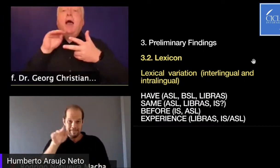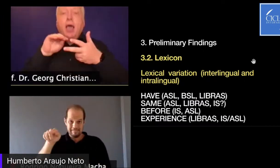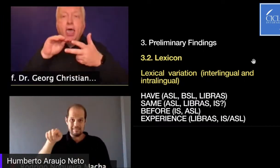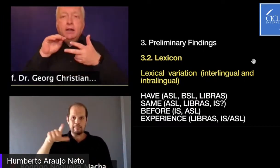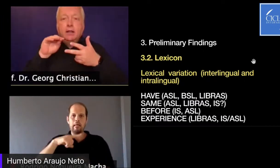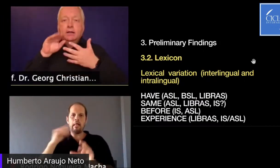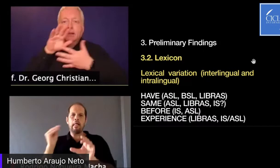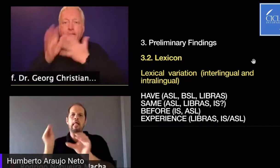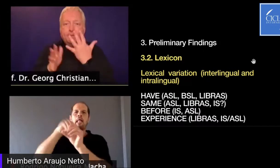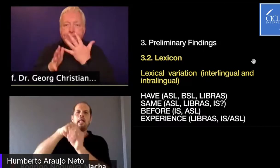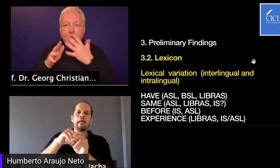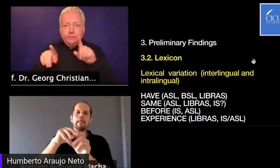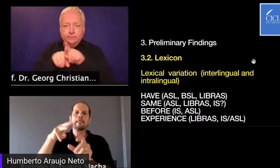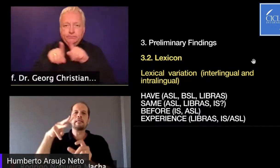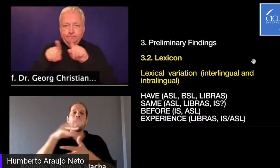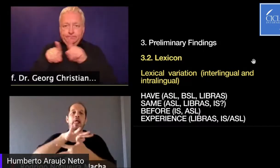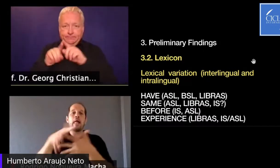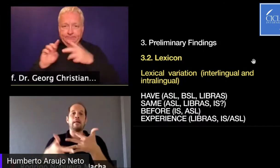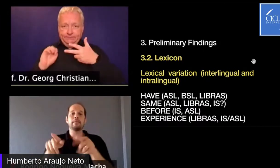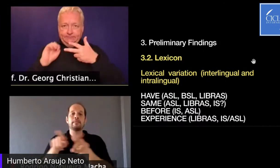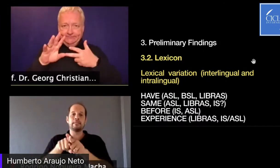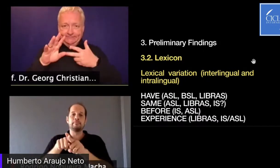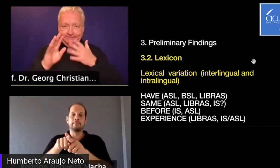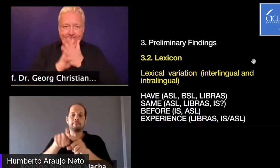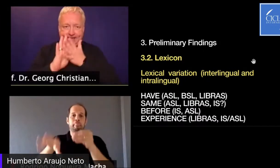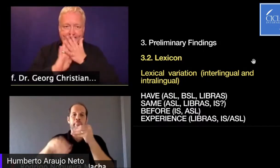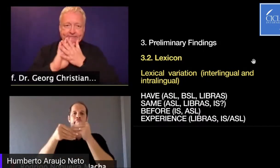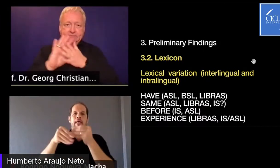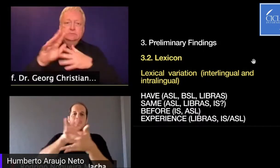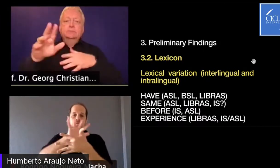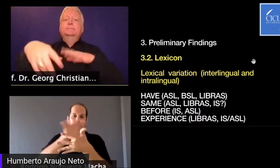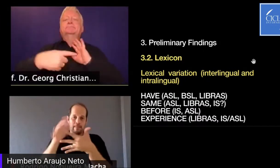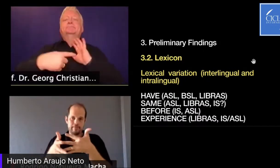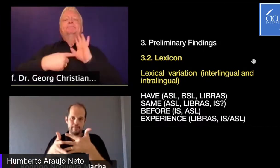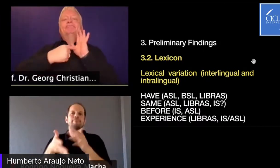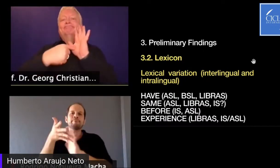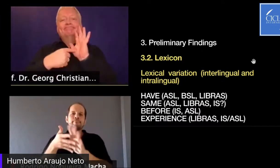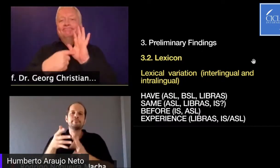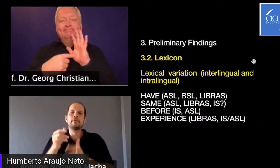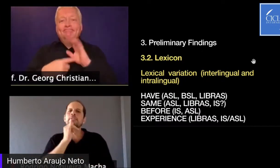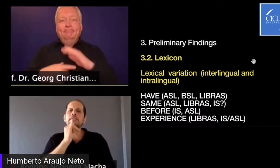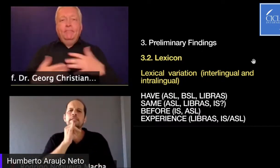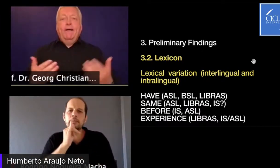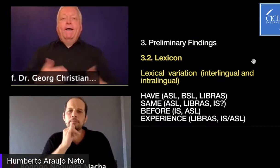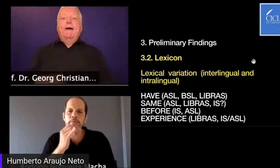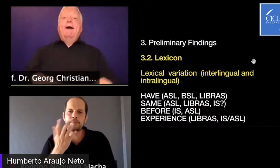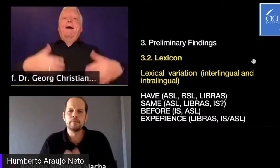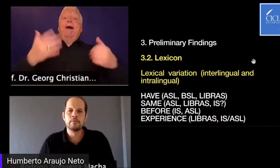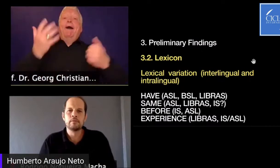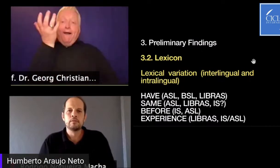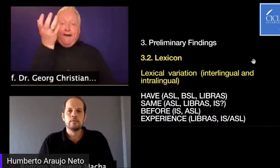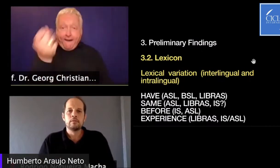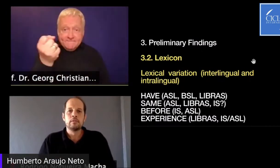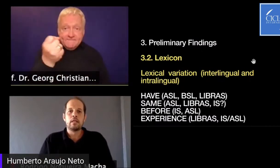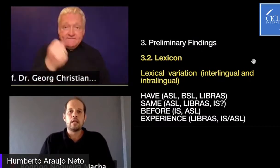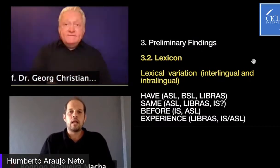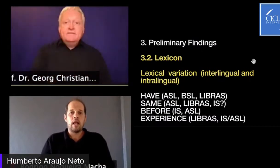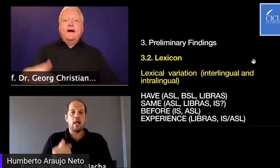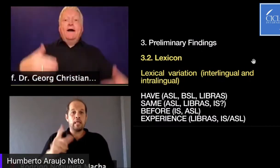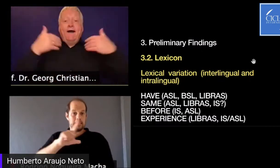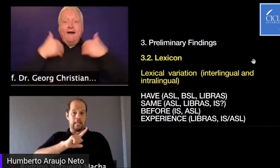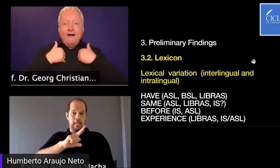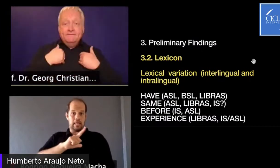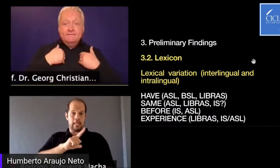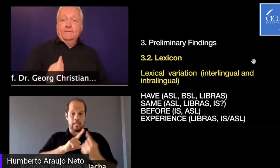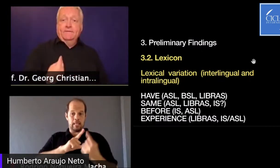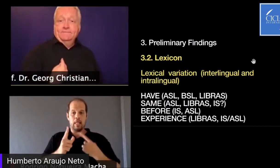situações comunicacionais. Você tem, às vezes, três sinais para um mesmo termo, por exemplo.